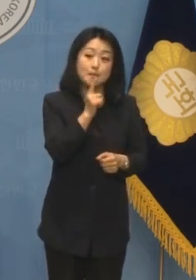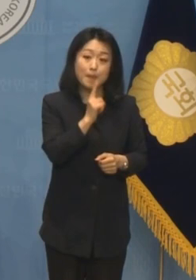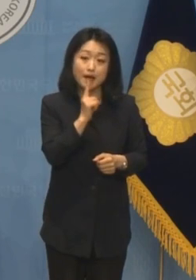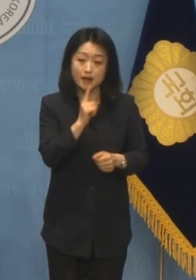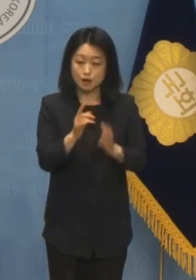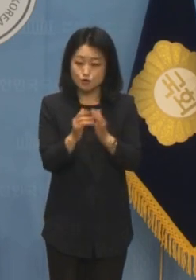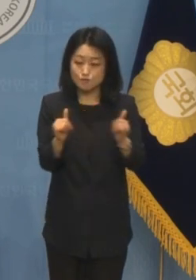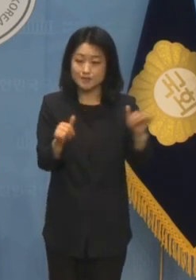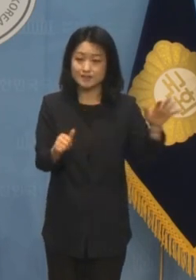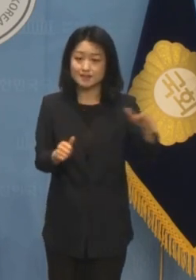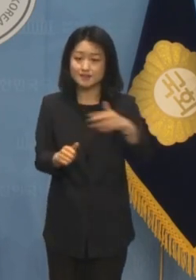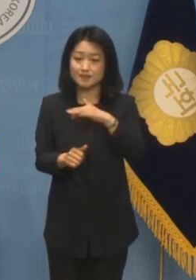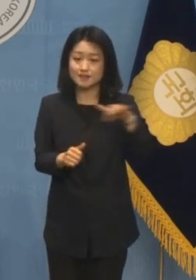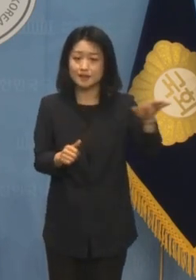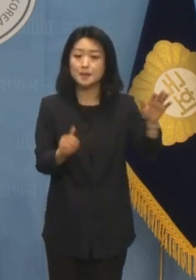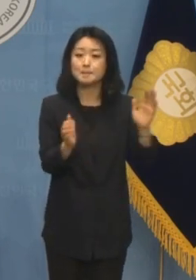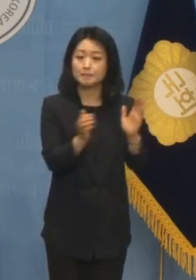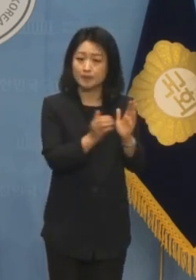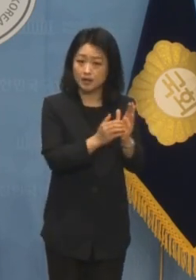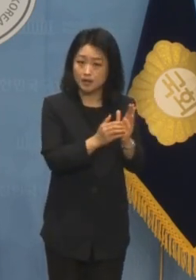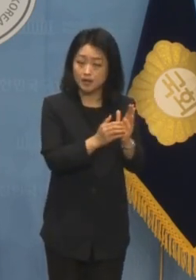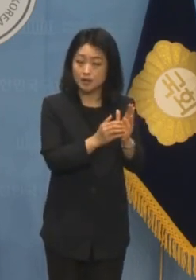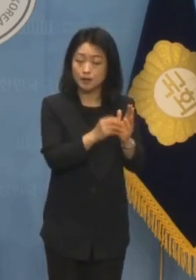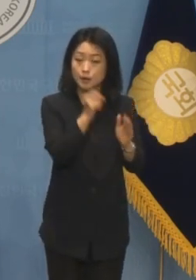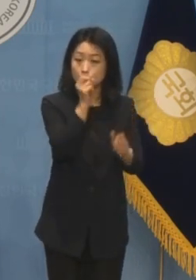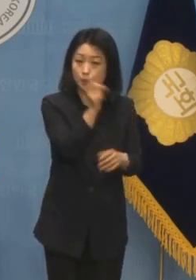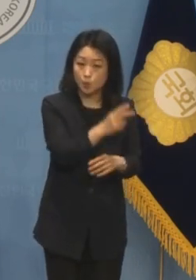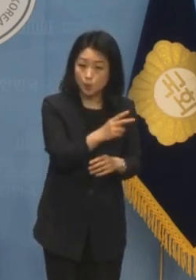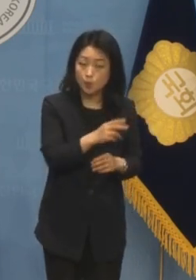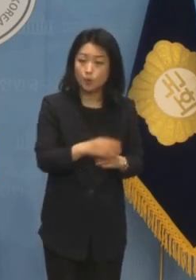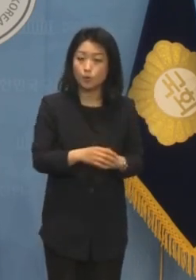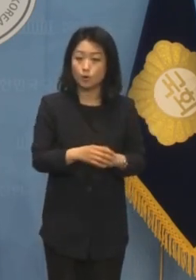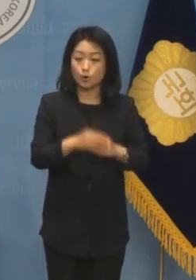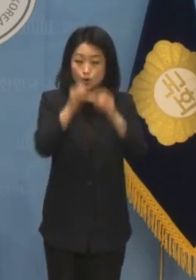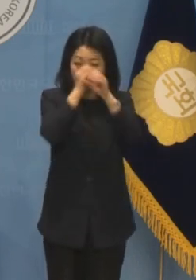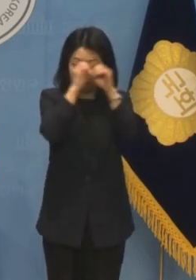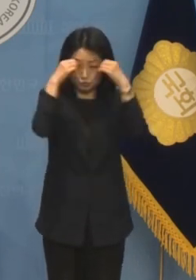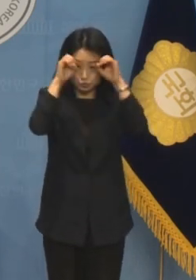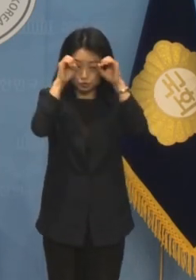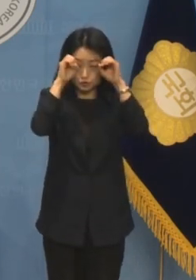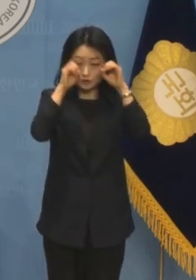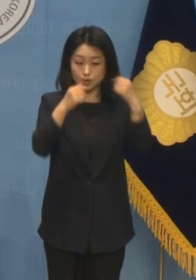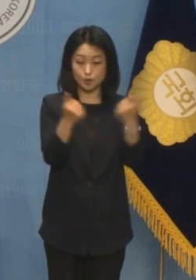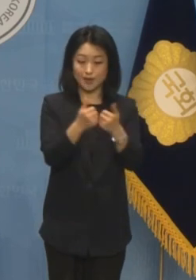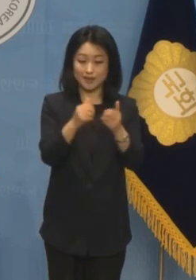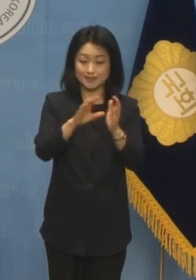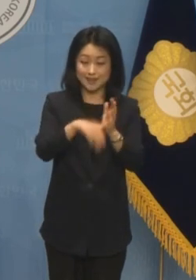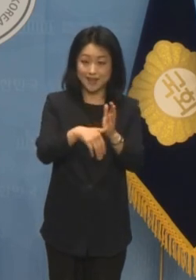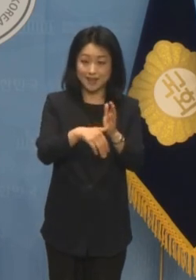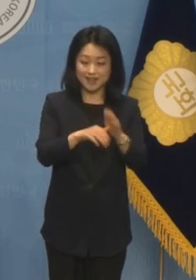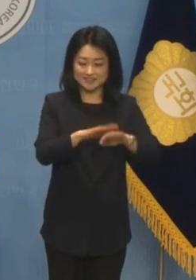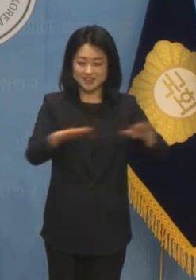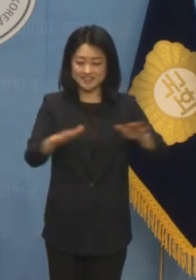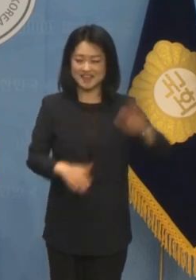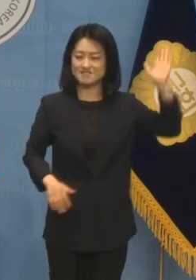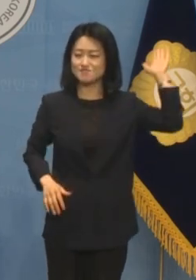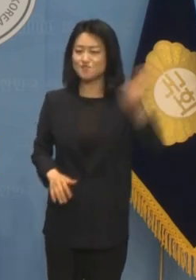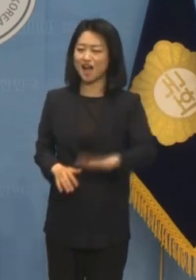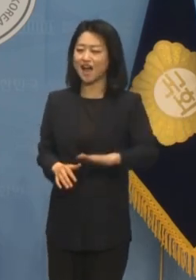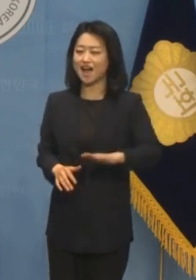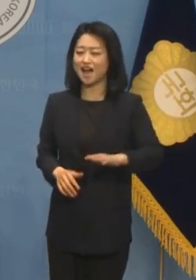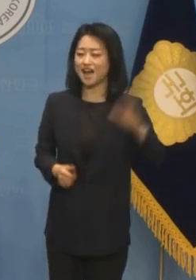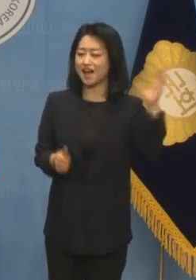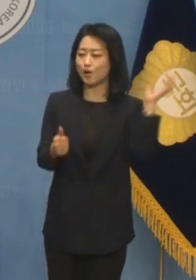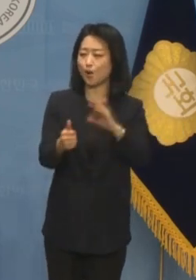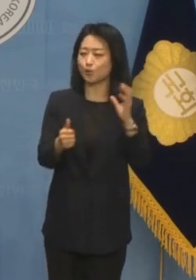국민을 기만했습니다. 심지어 구글 측과의 회의 중 책상을 꽉 내리치며